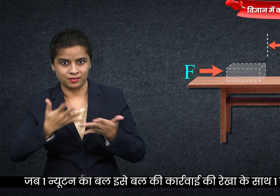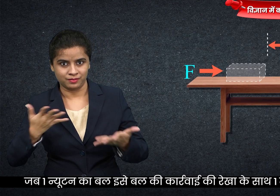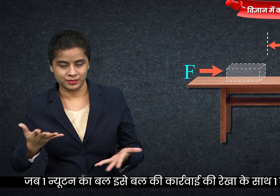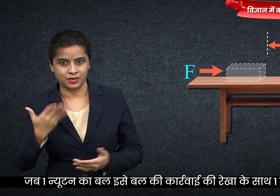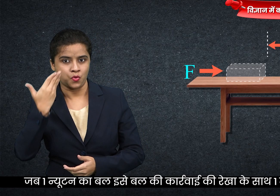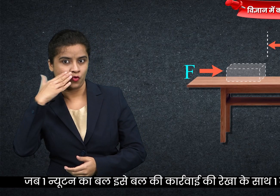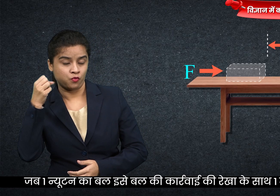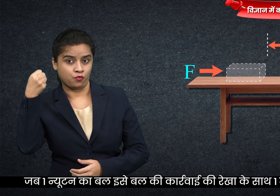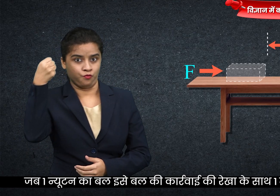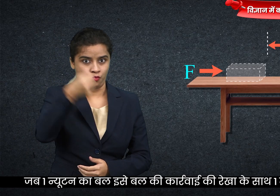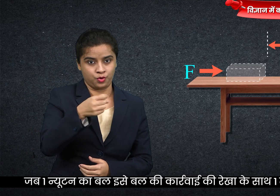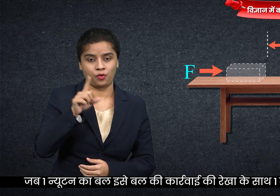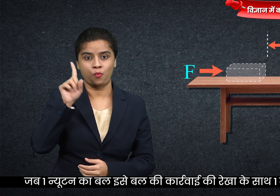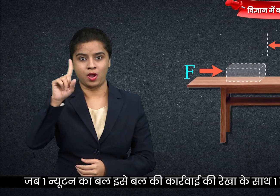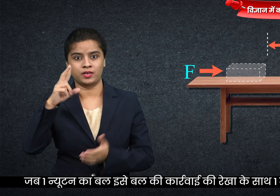की